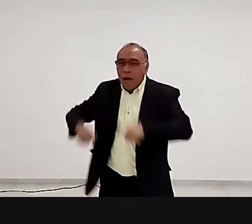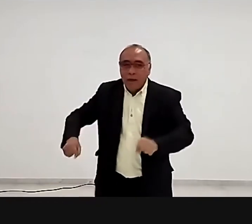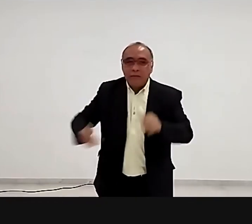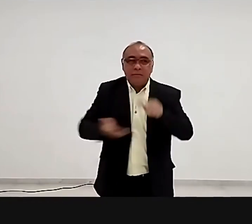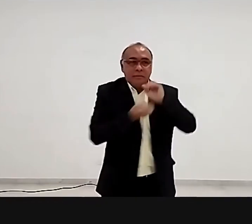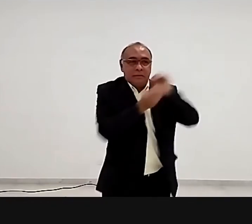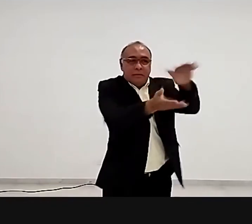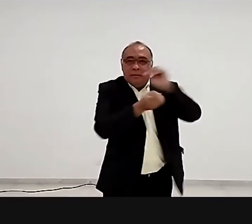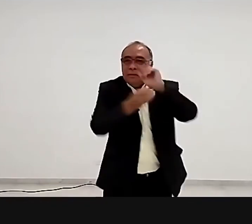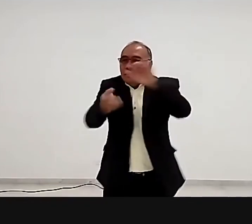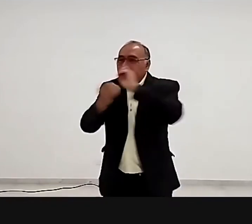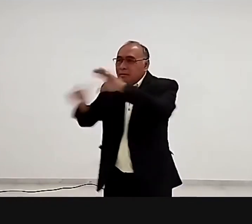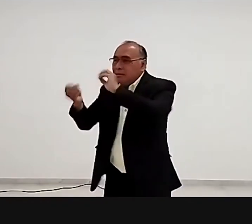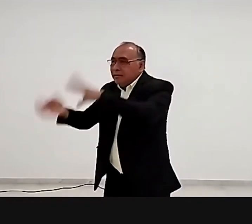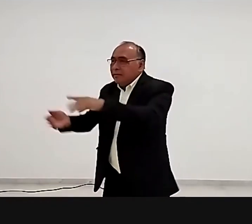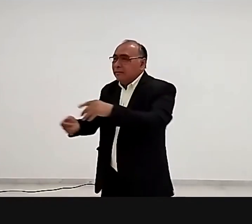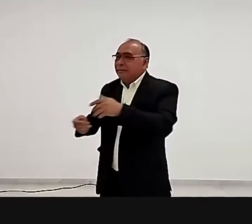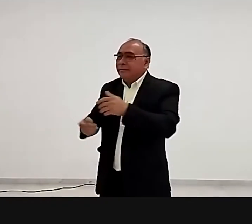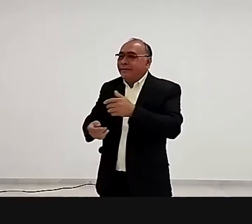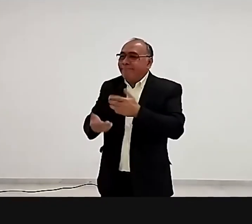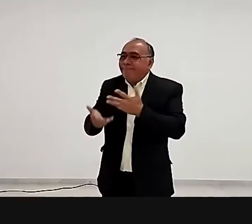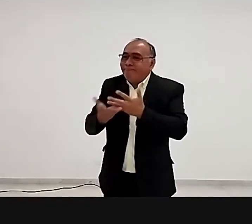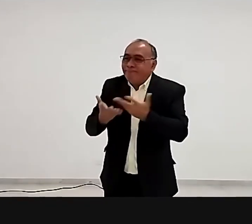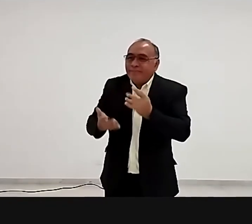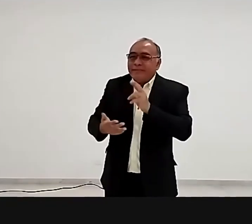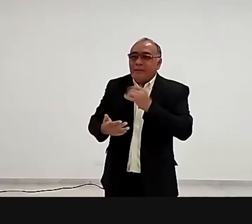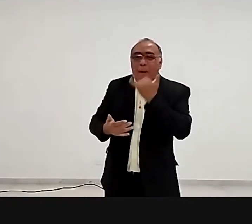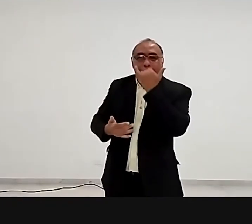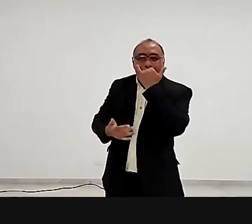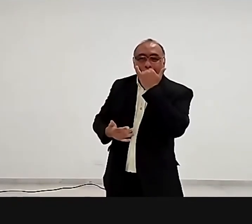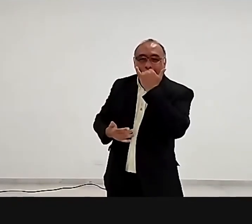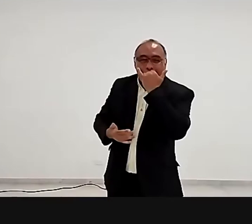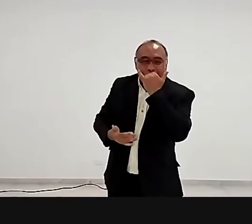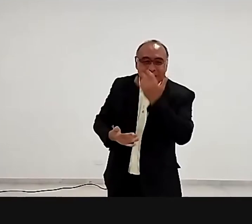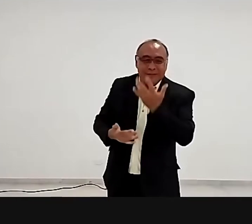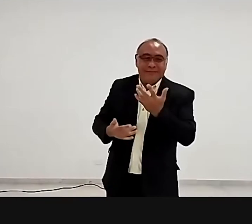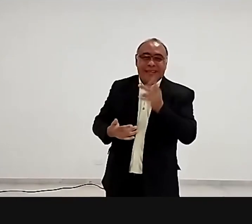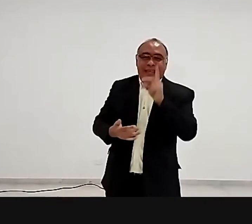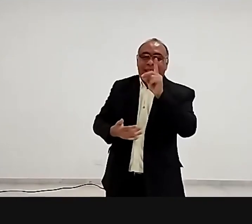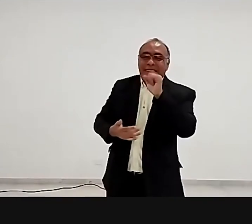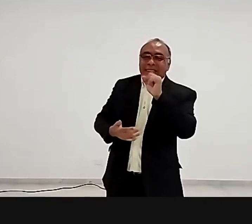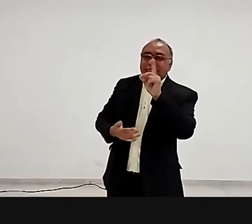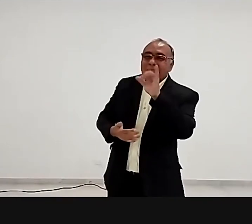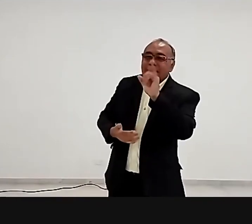muchos trabajan como domiciliarios y requieren también